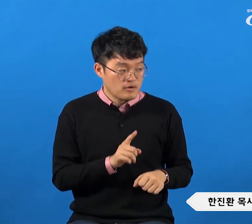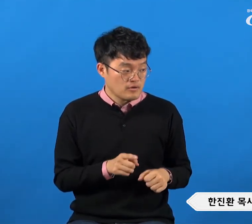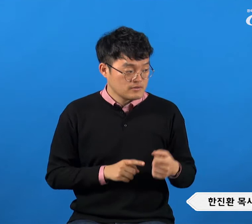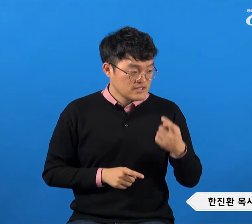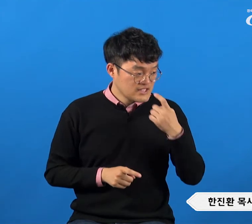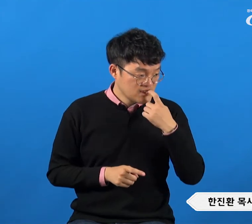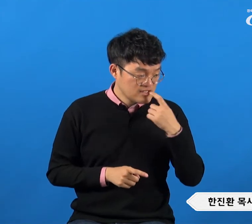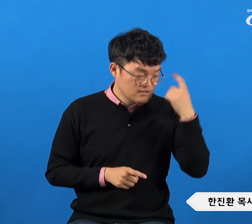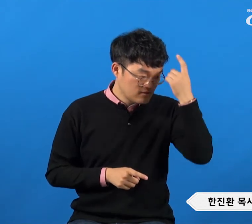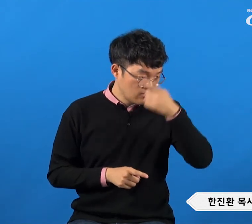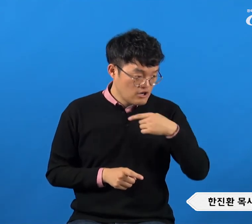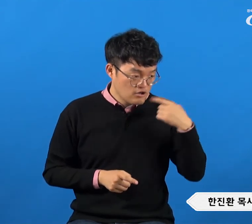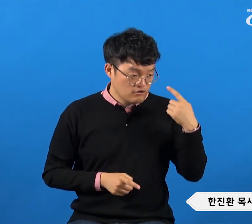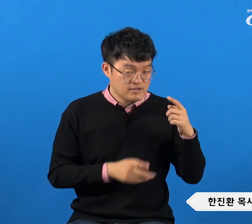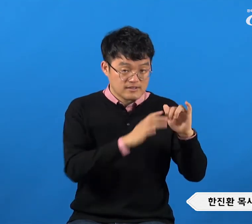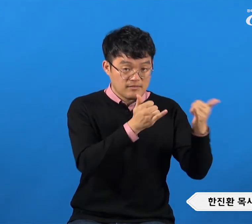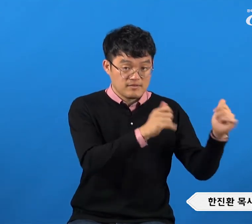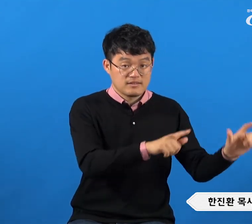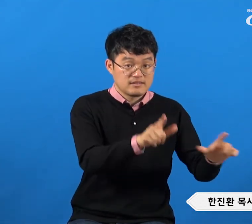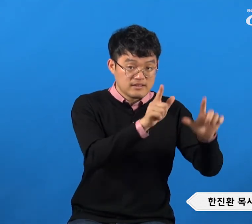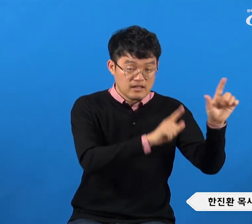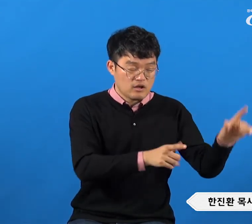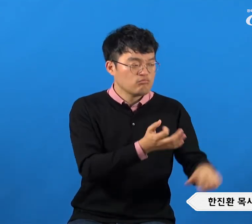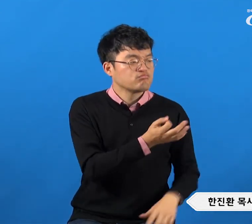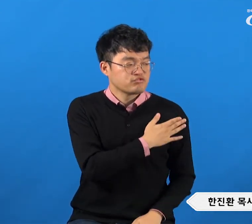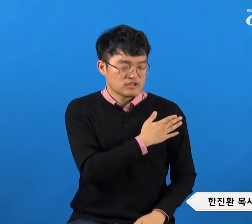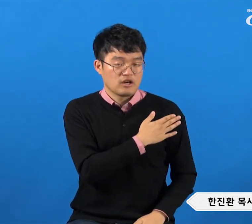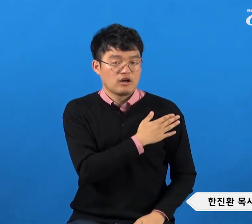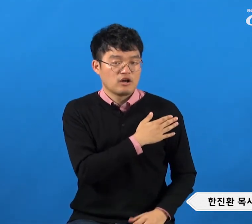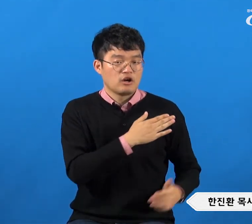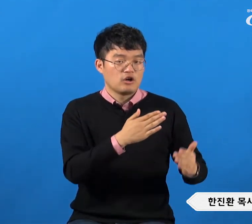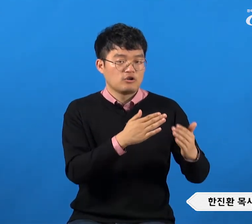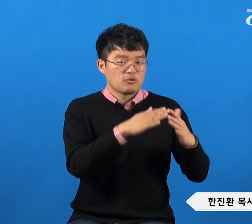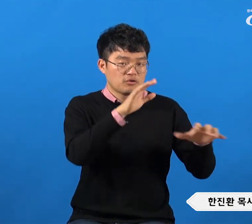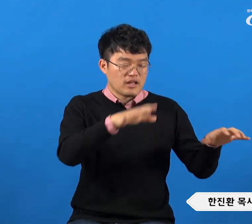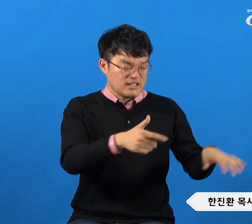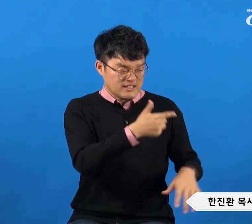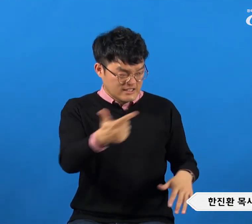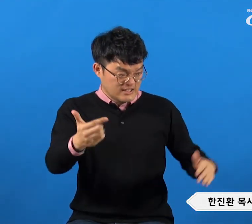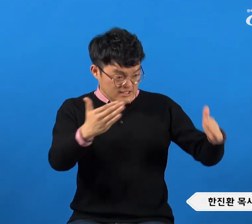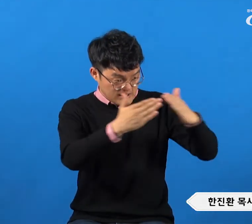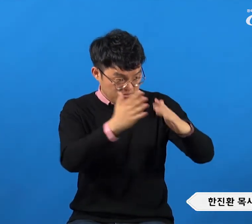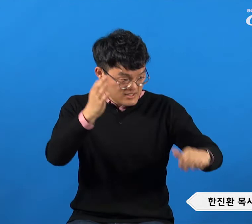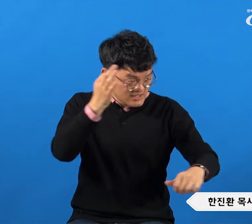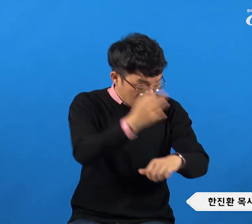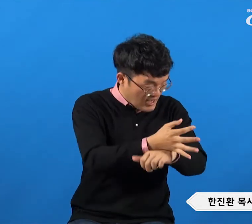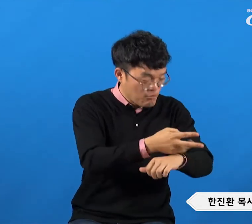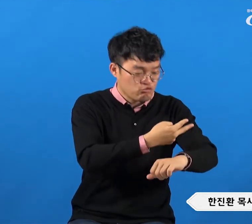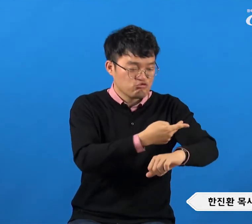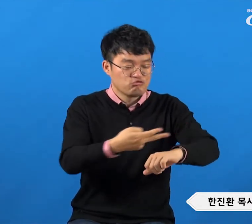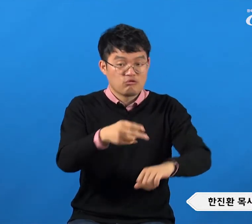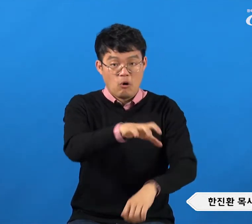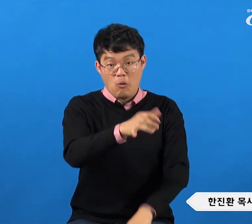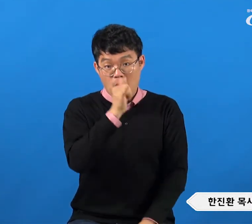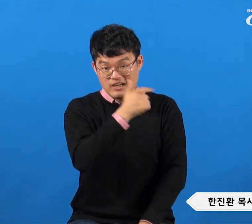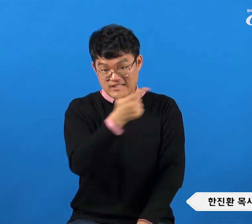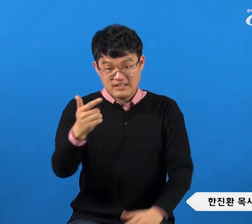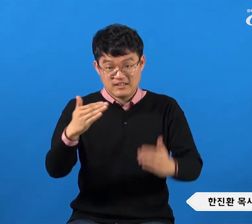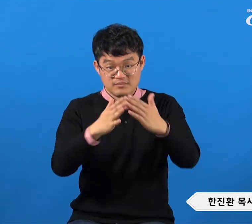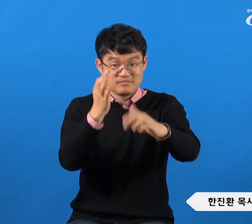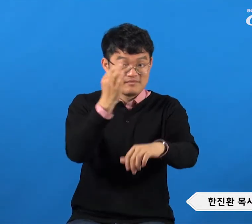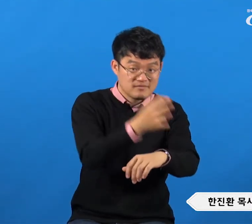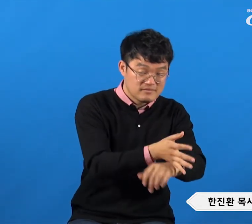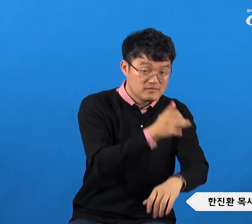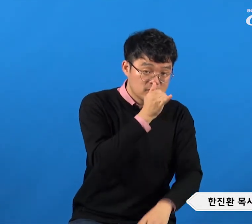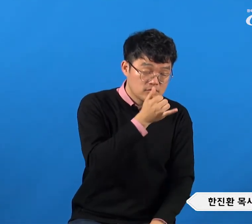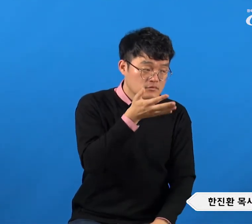백인들 사는 부자 동네에 큰 집을 샀습니다. 수영장까지 딸린 큰 집을 마련했습니다. 그런데